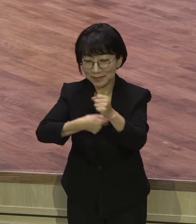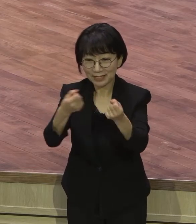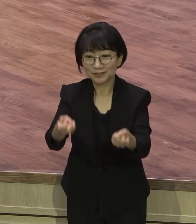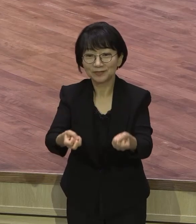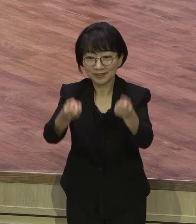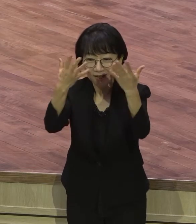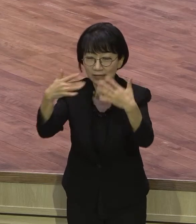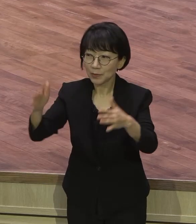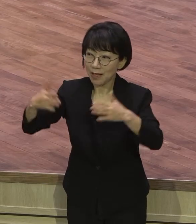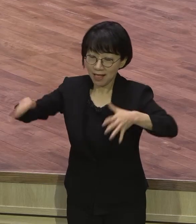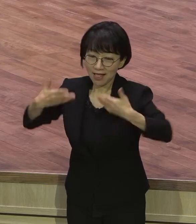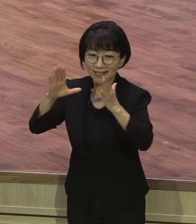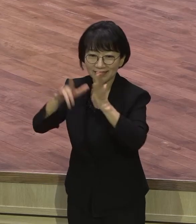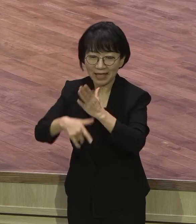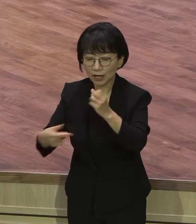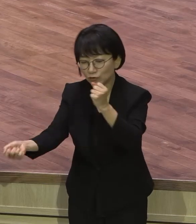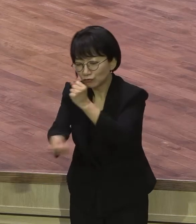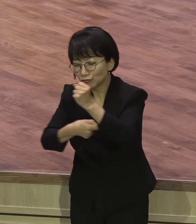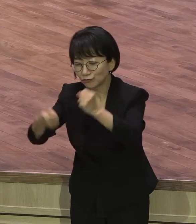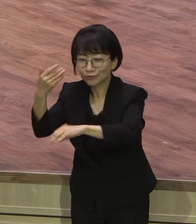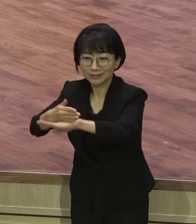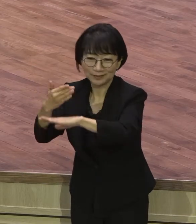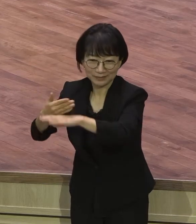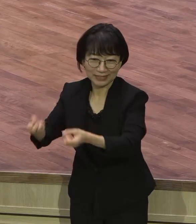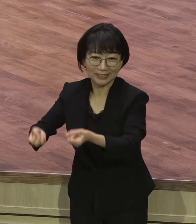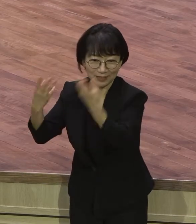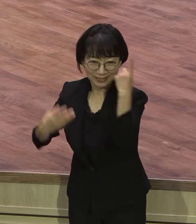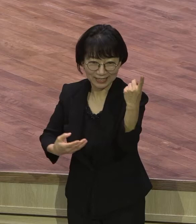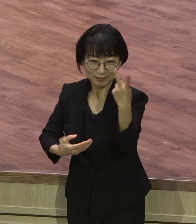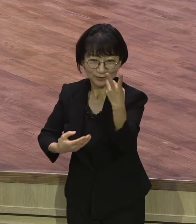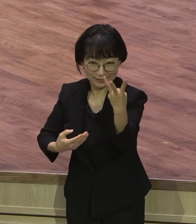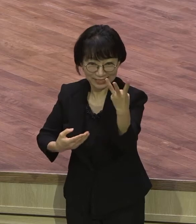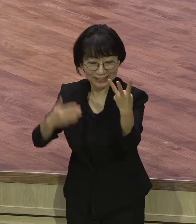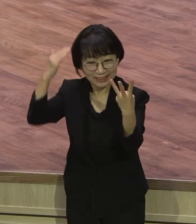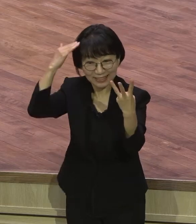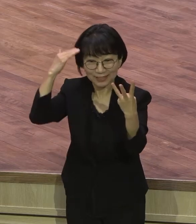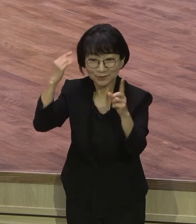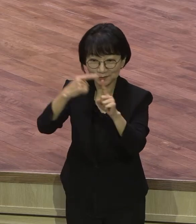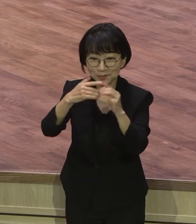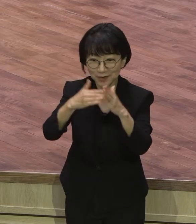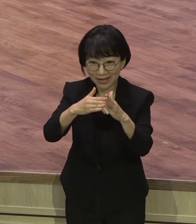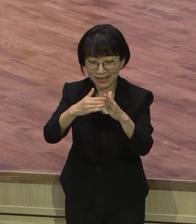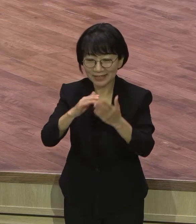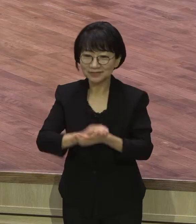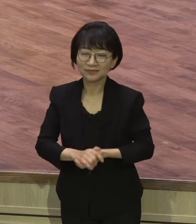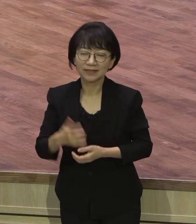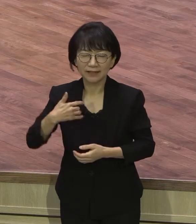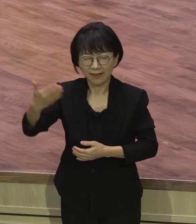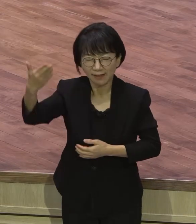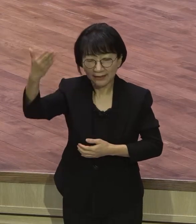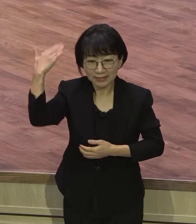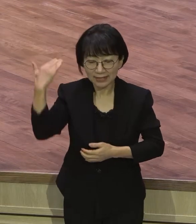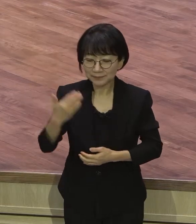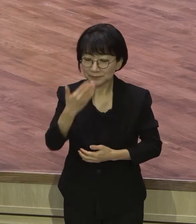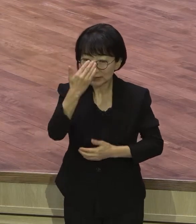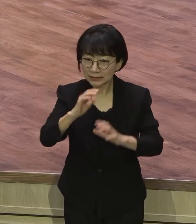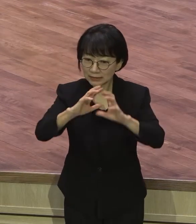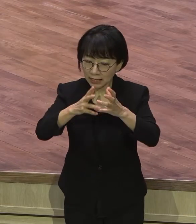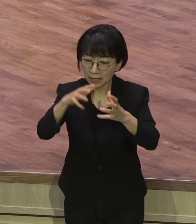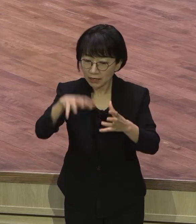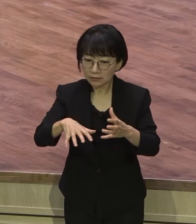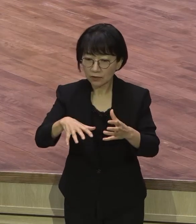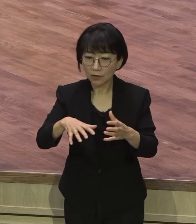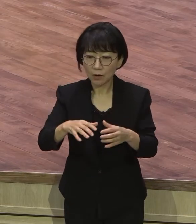지키고 있습니다. 이스라엘 백성들이 지켰던 이 맥추절을 다른 이름이 많이